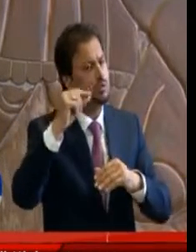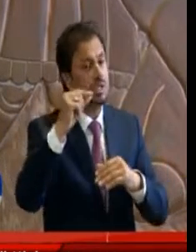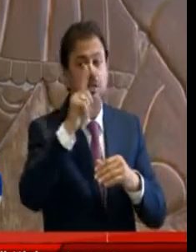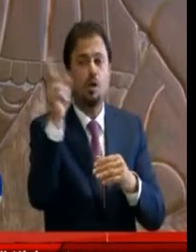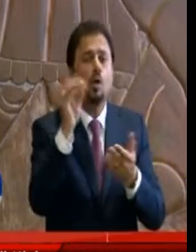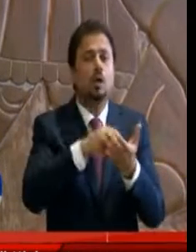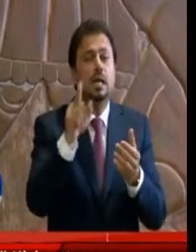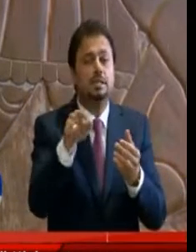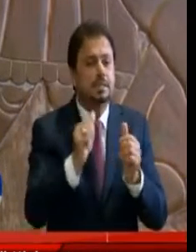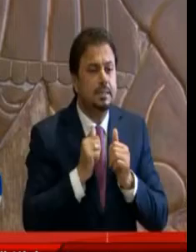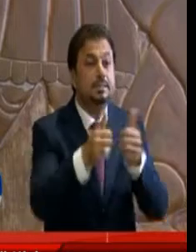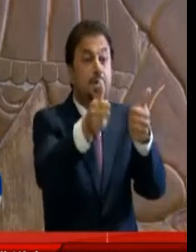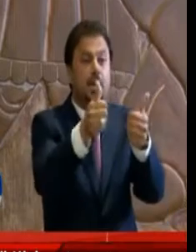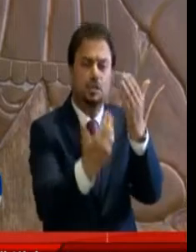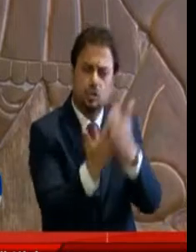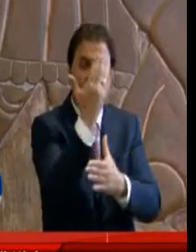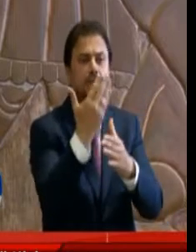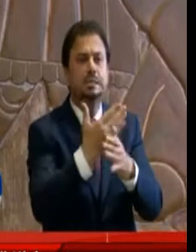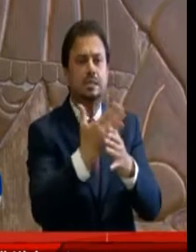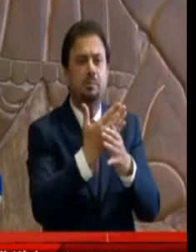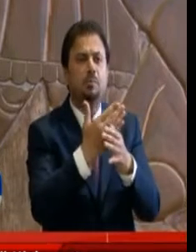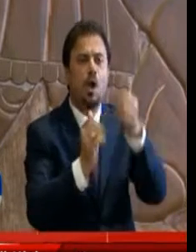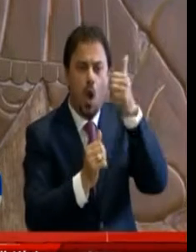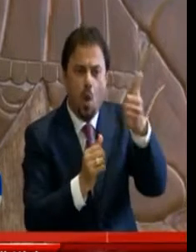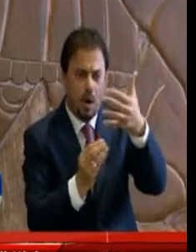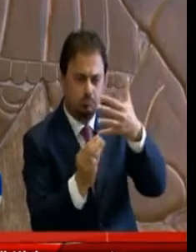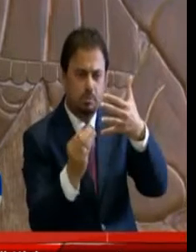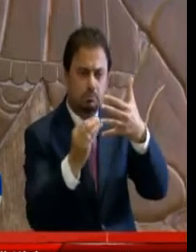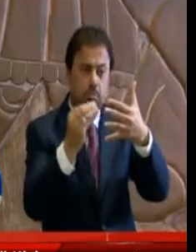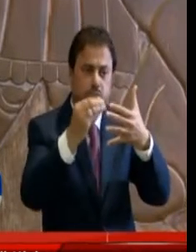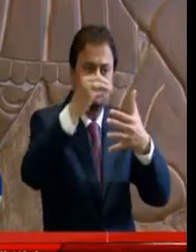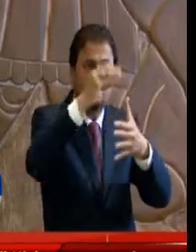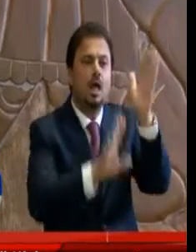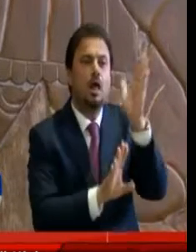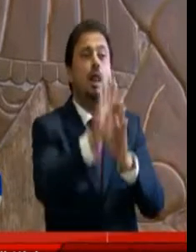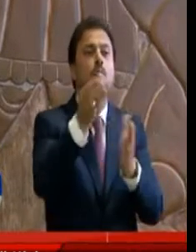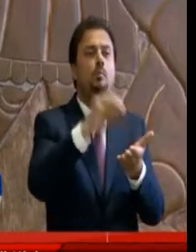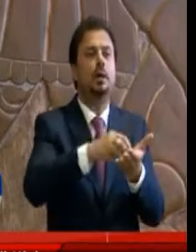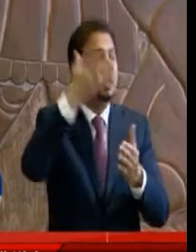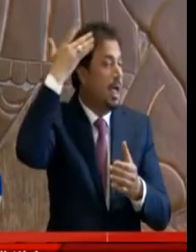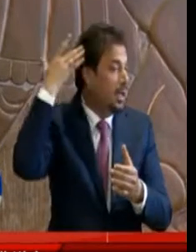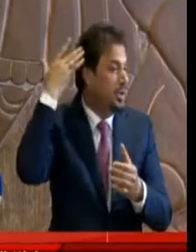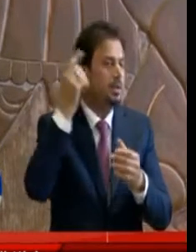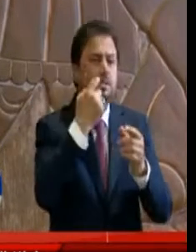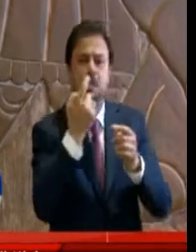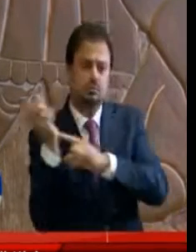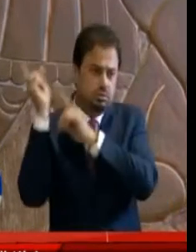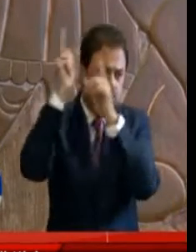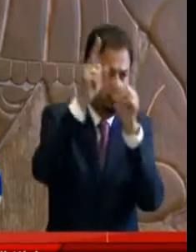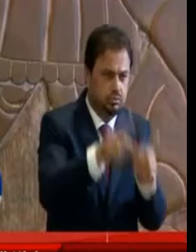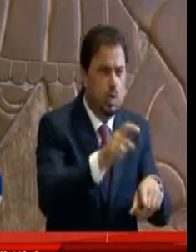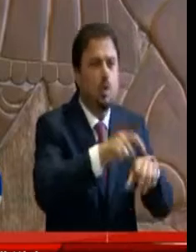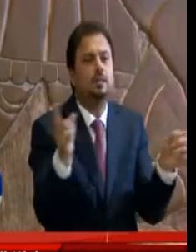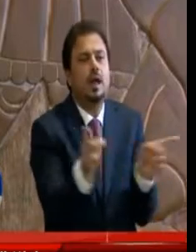نعتقدها هذه الانطلاقة هي الانطلاقة الأولى لما ملكته المفوضية من خبرة عالية خلال مدة